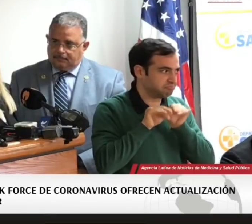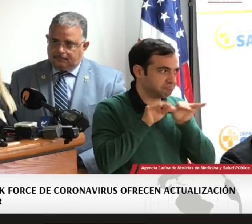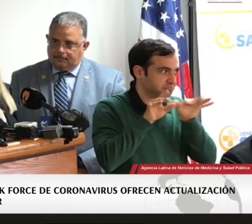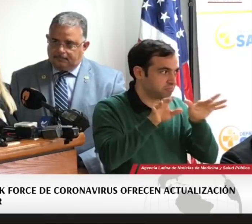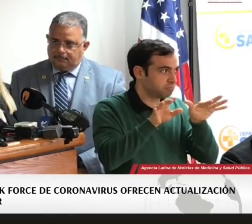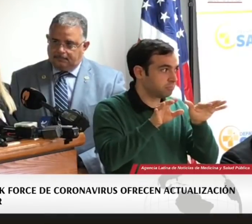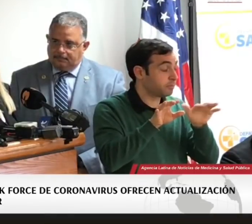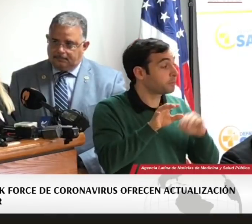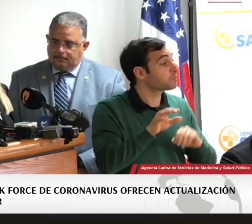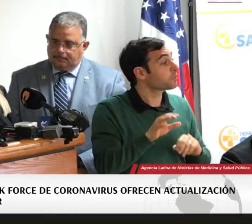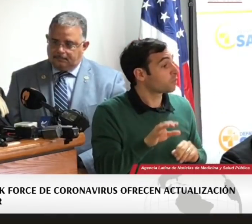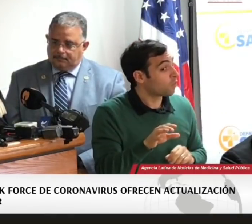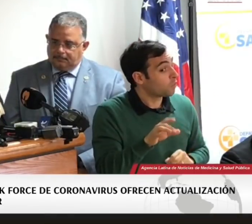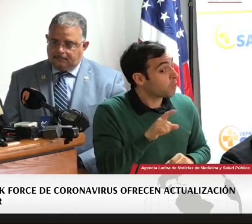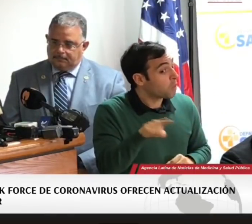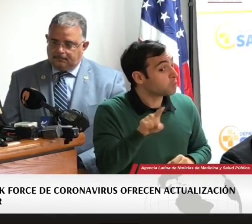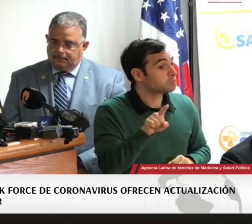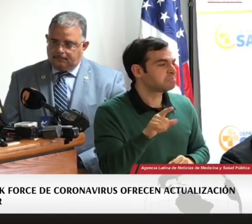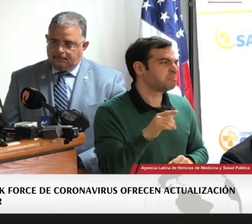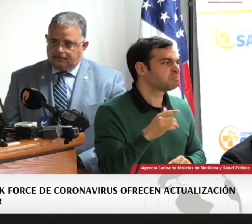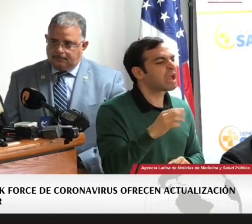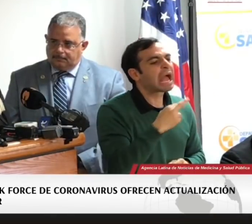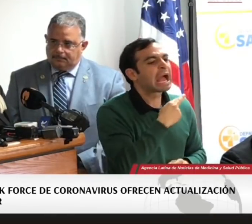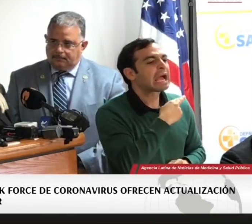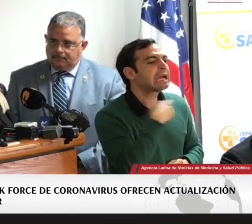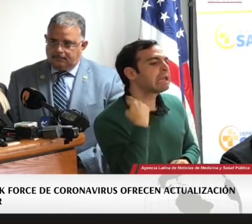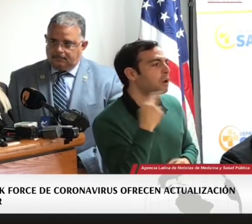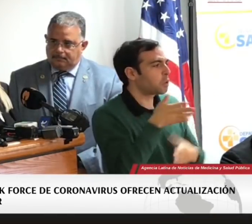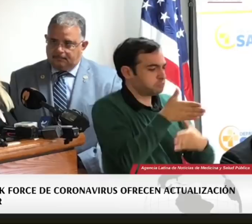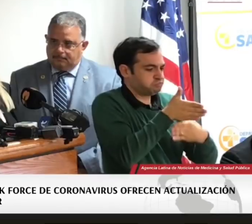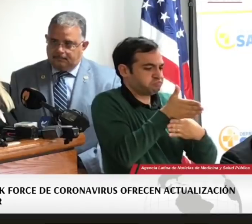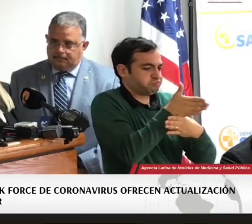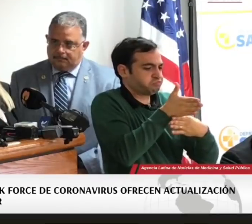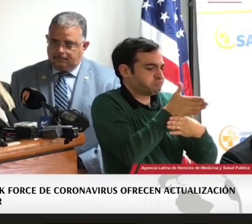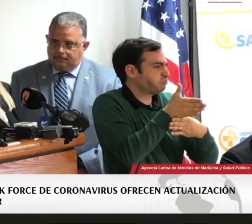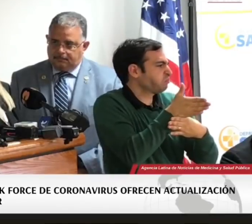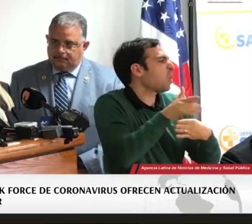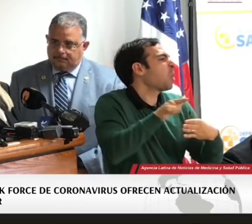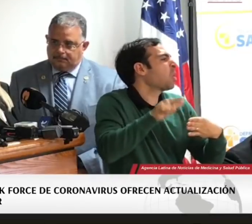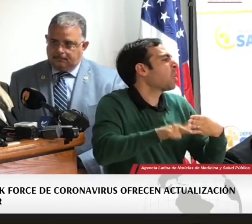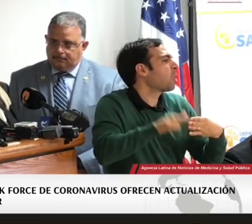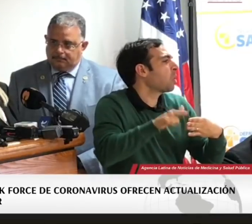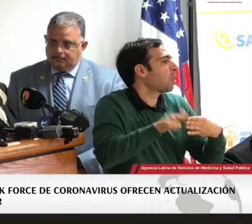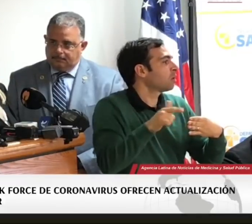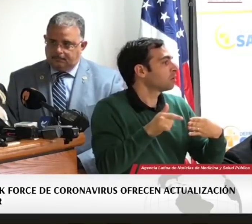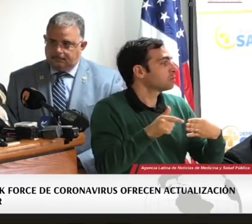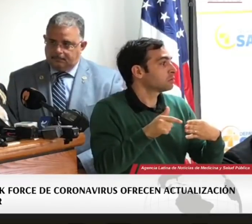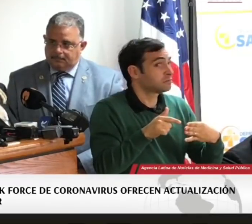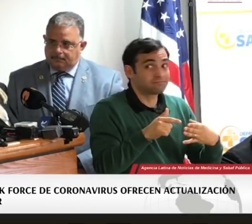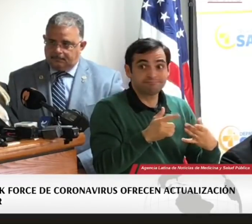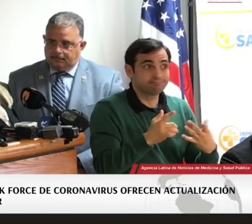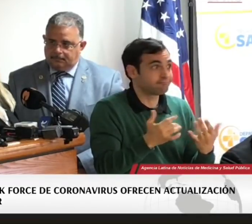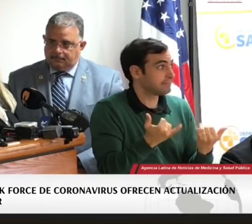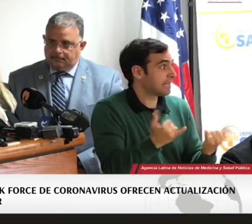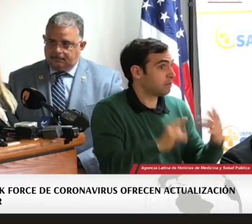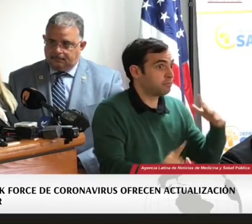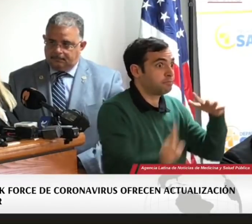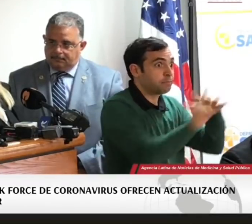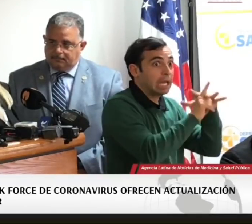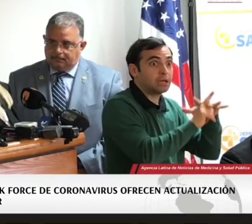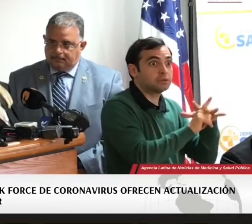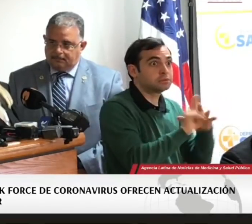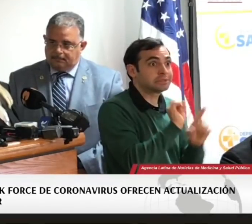ya entonces al estar en riesgo leve o moderado, cuando hay una situación como esta, pues entonces las